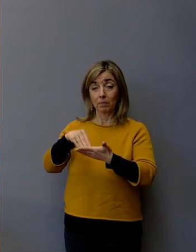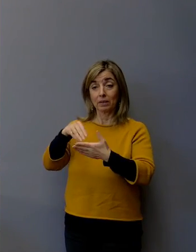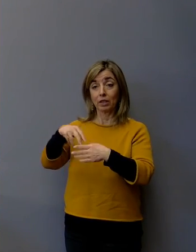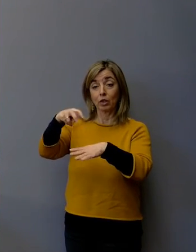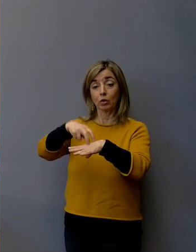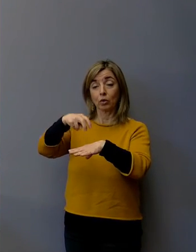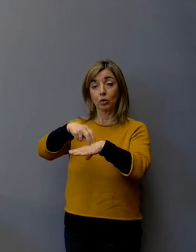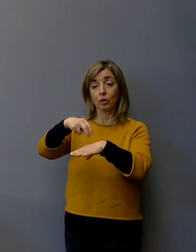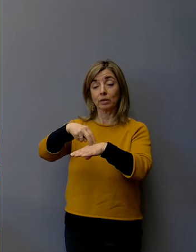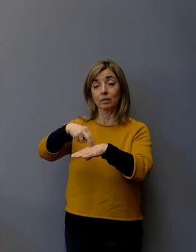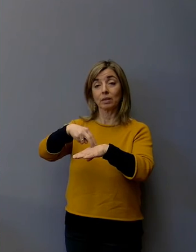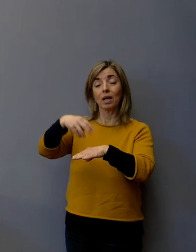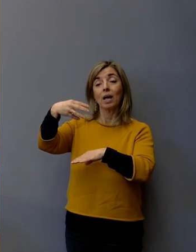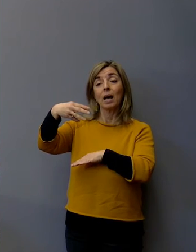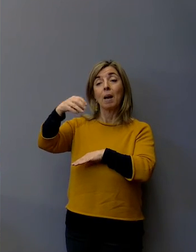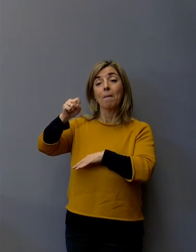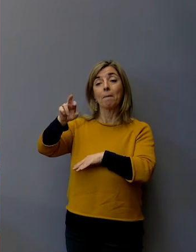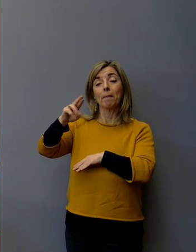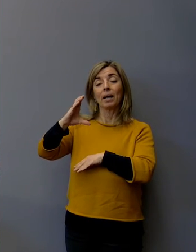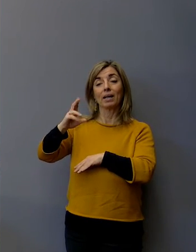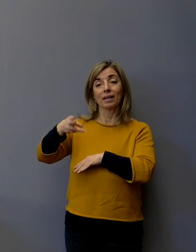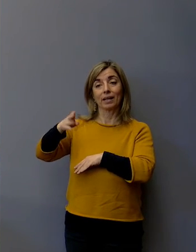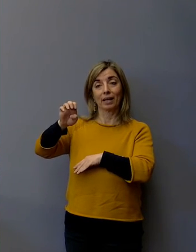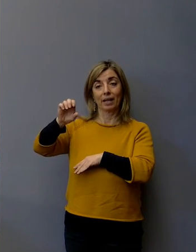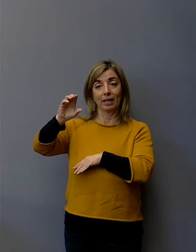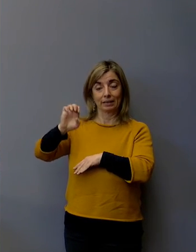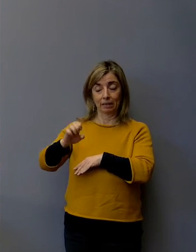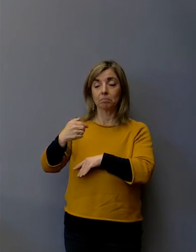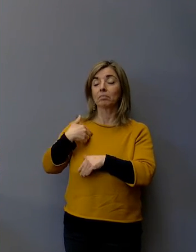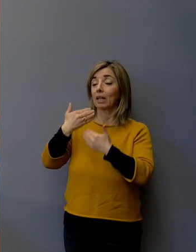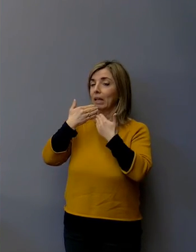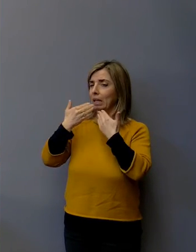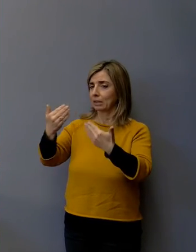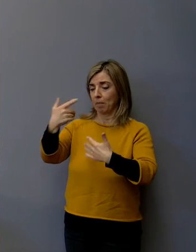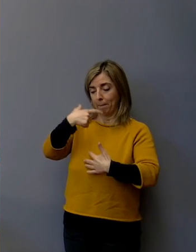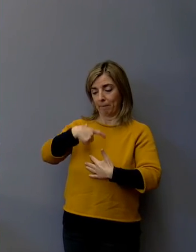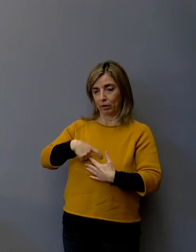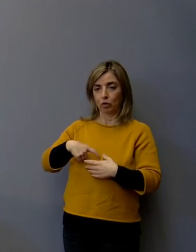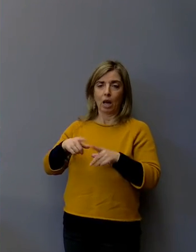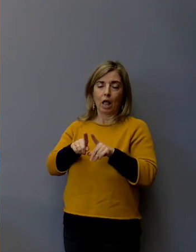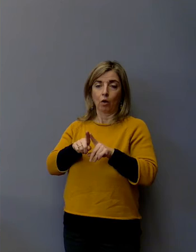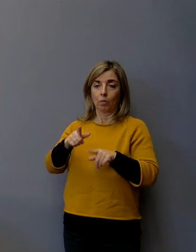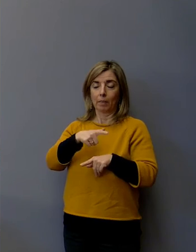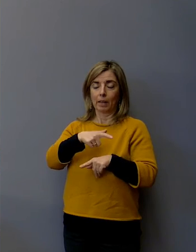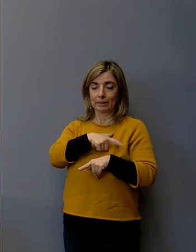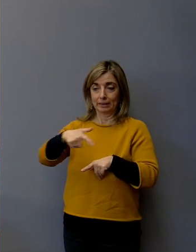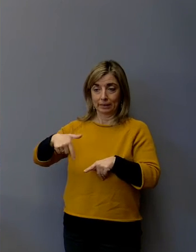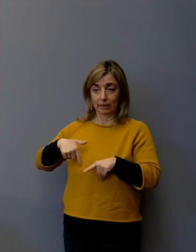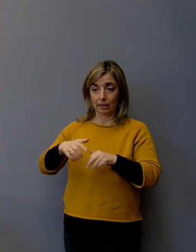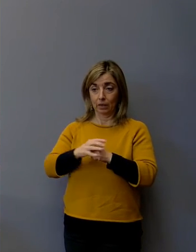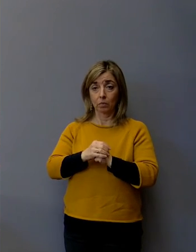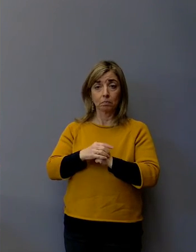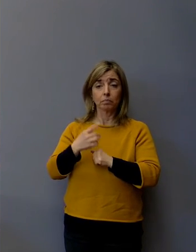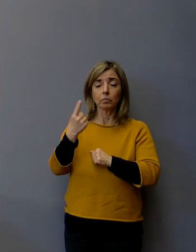marchese a cui va il mio ringraziamento non solo personale ma anche come sindaco perché una delle cose lo dico proprio in un secondo